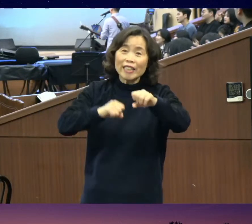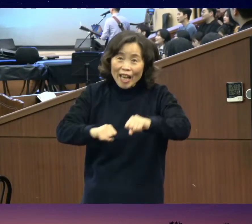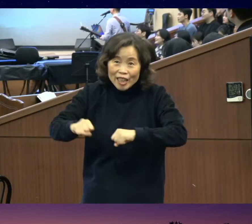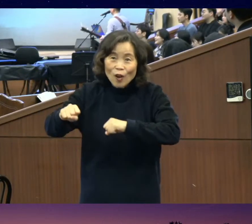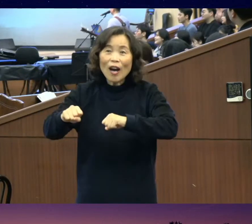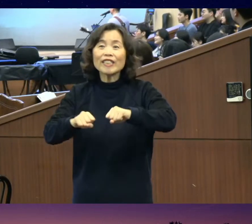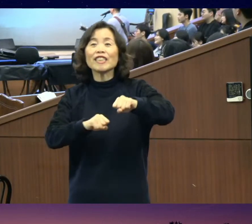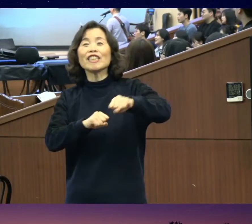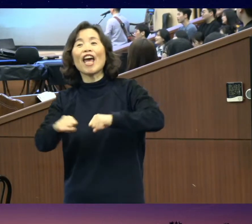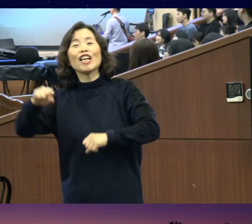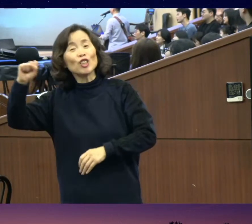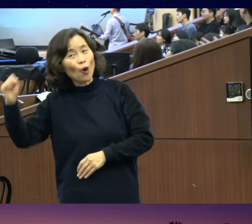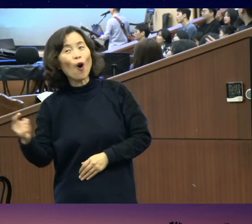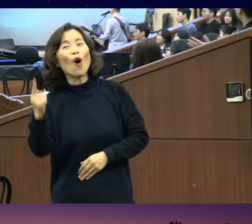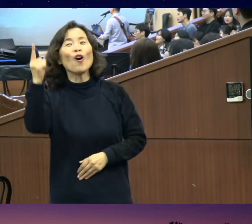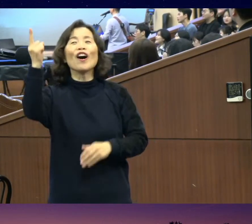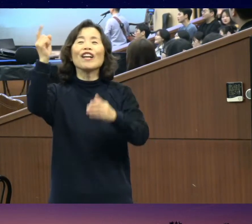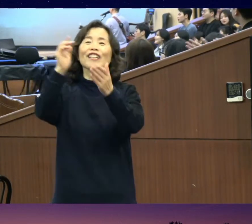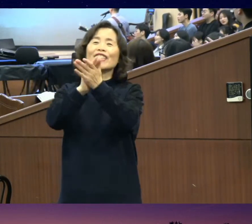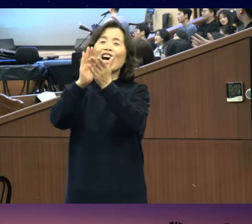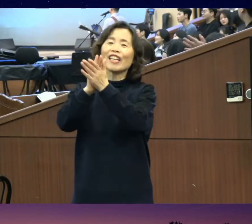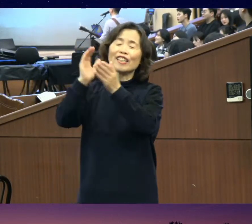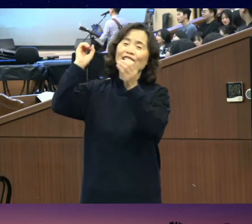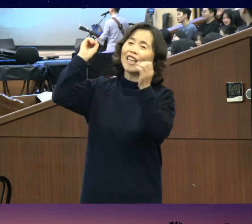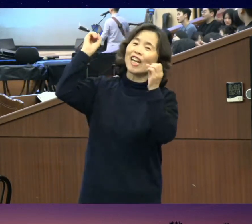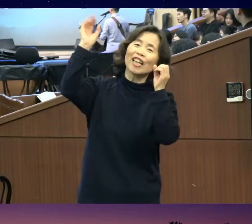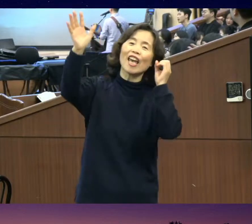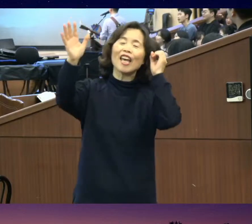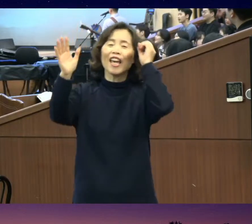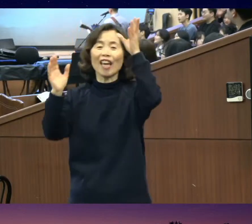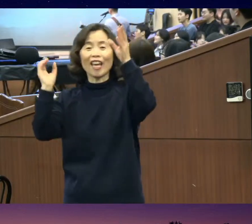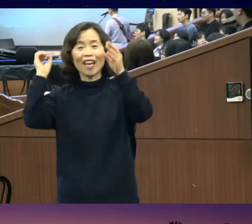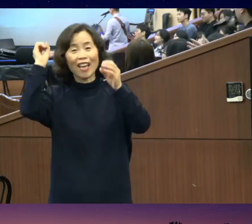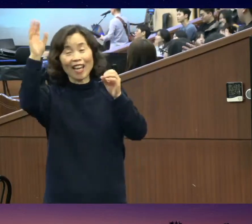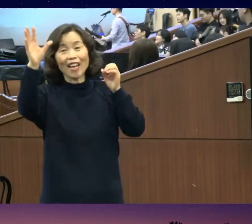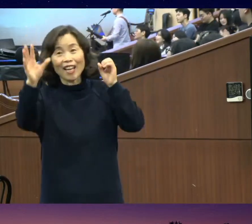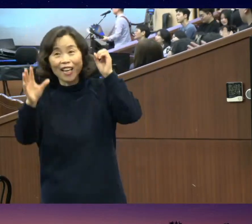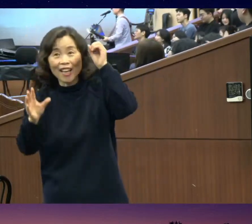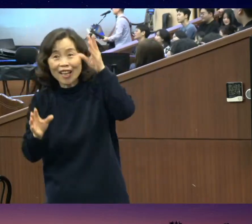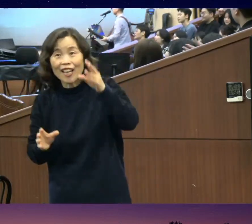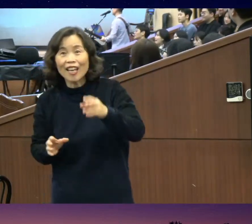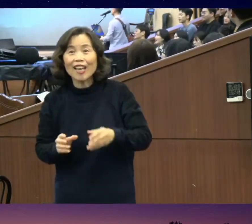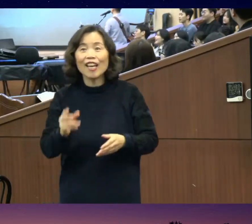그의 행하신 행동을 나를 전해내